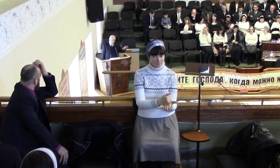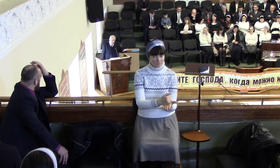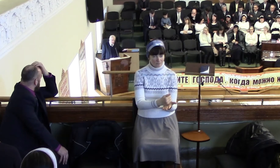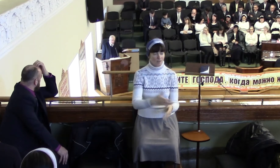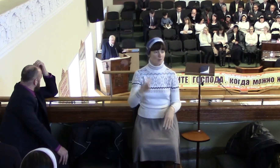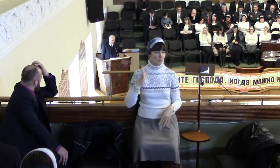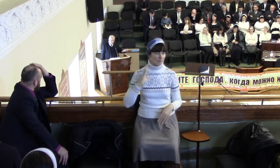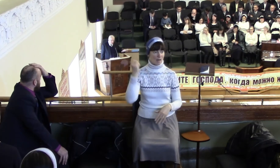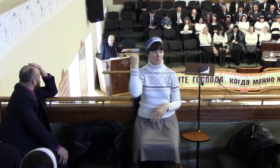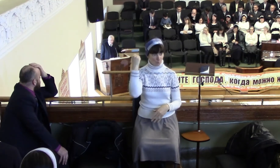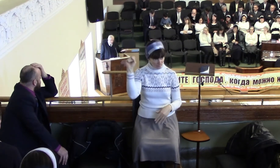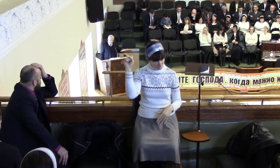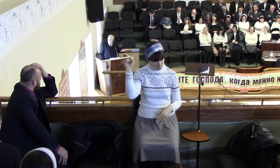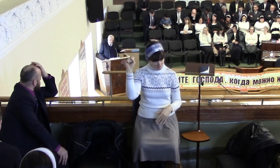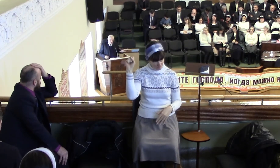Произошла победа,